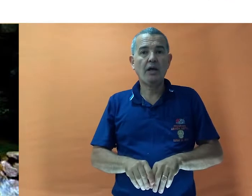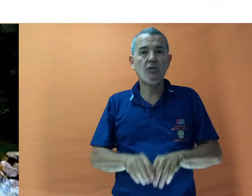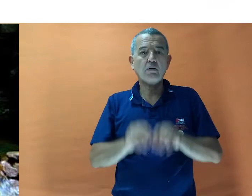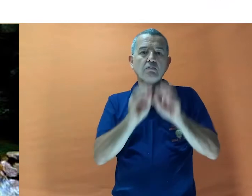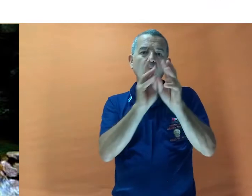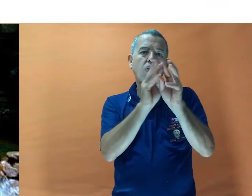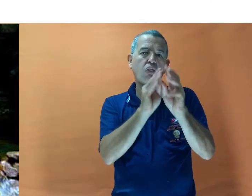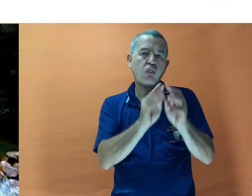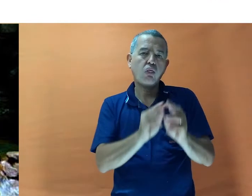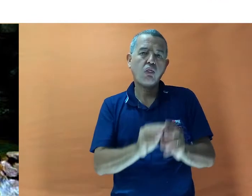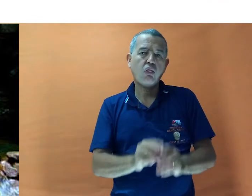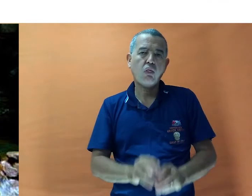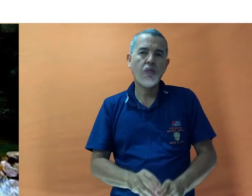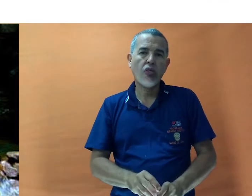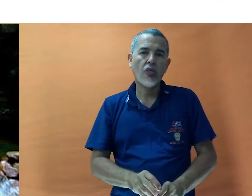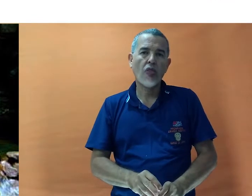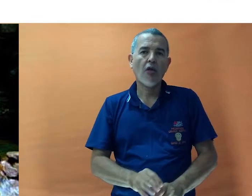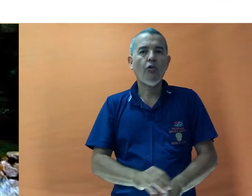pouca água,